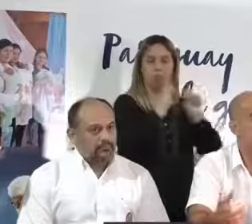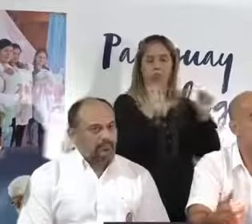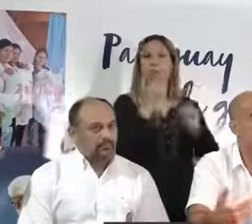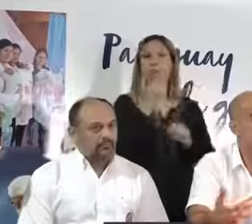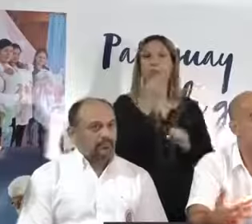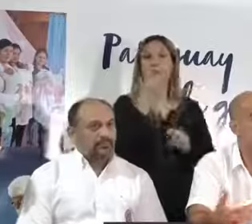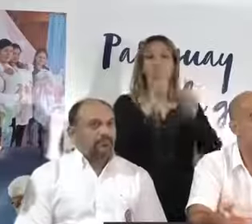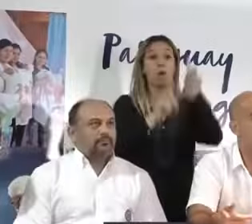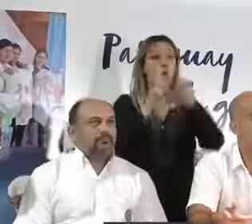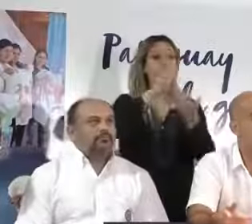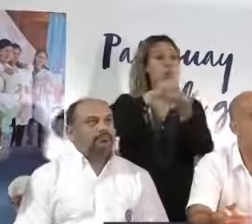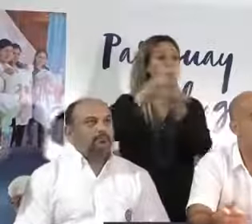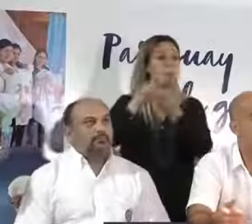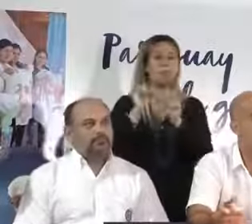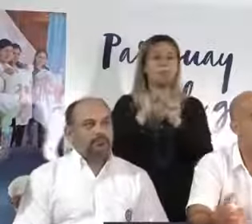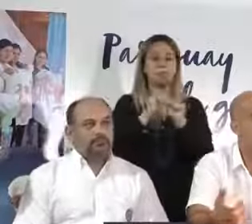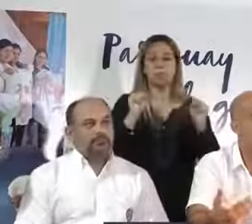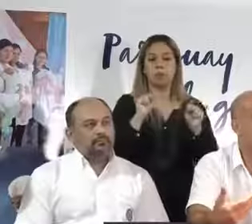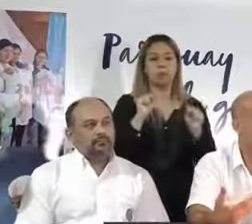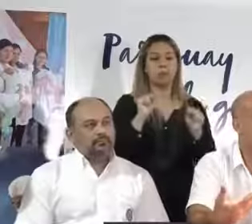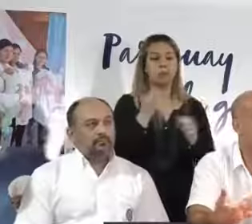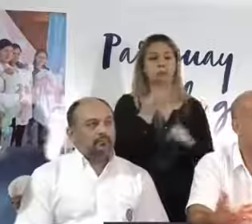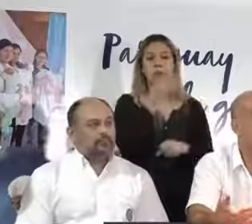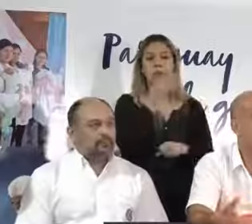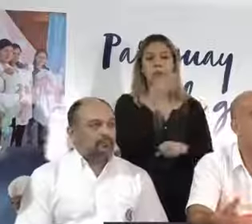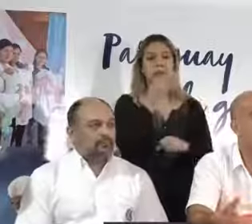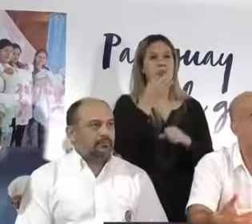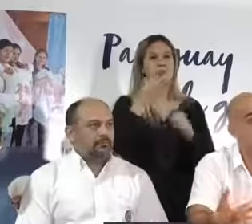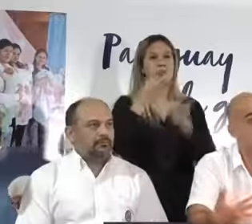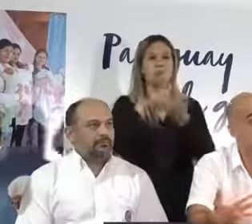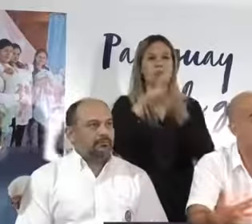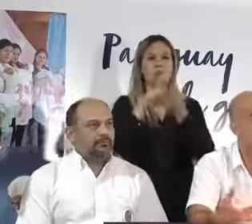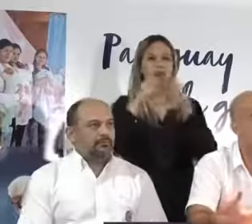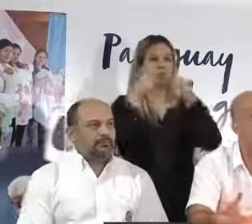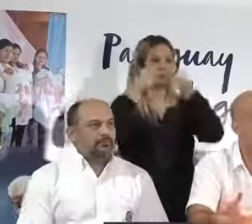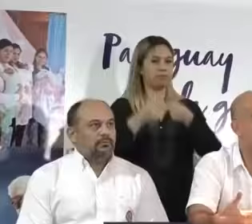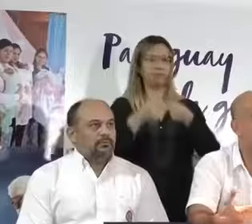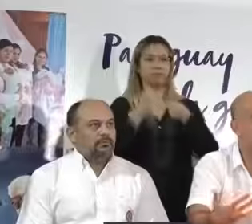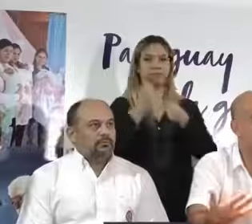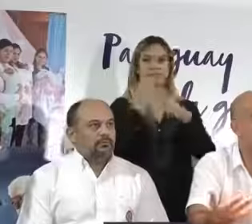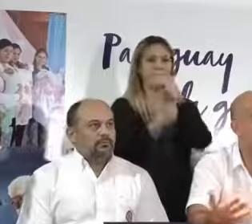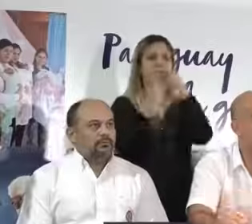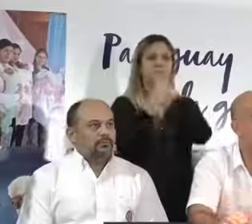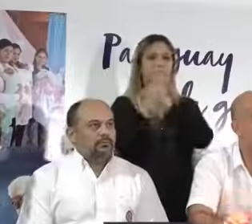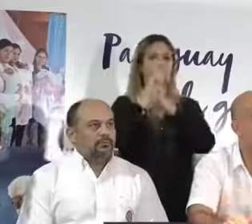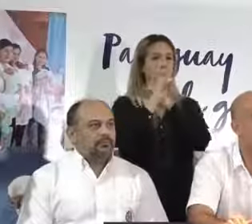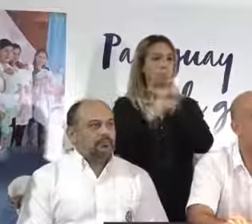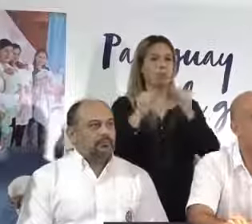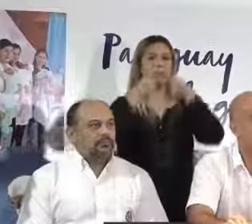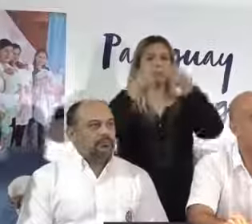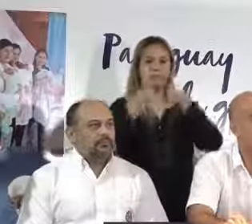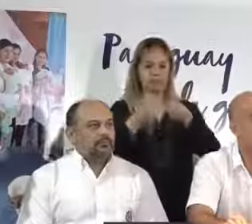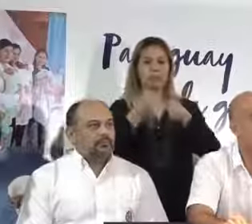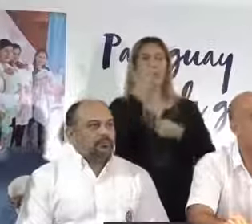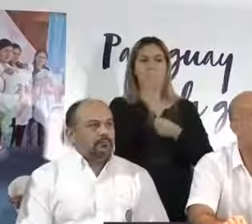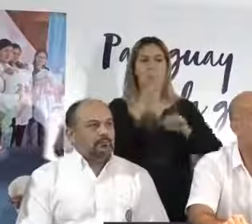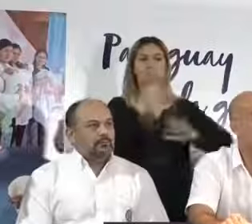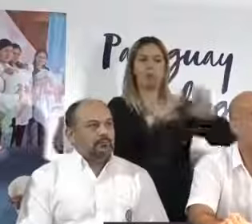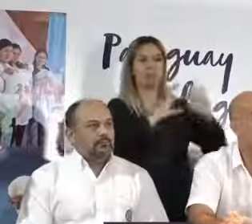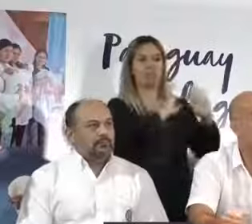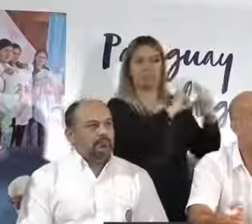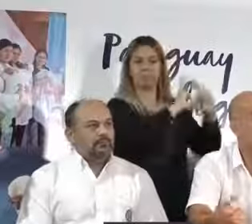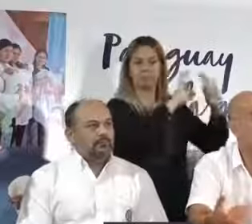lugares donde pueda darse zonas de cuarentena de connacionales que pudieran venir en caso de ser necesario. Estamos previendo